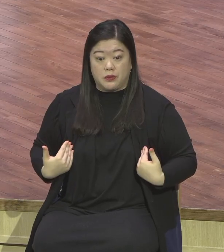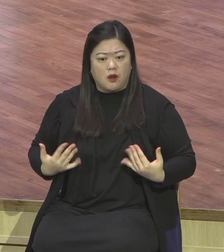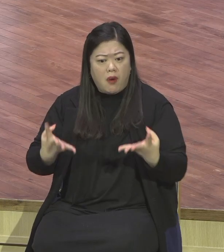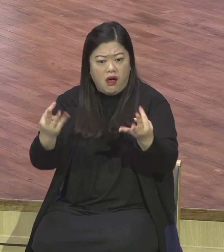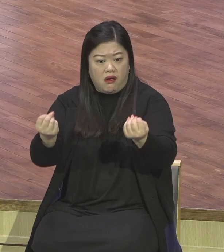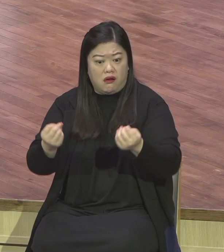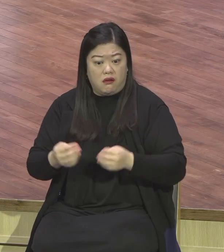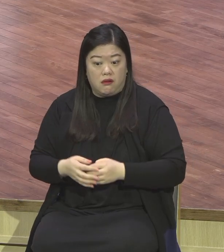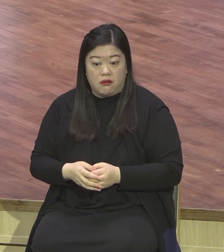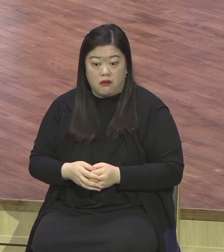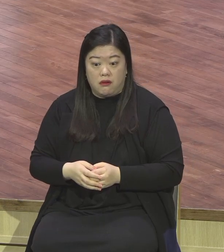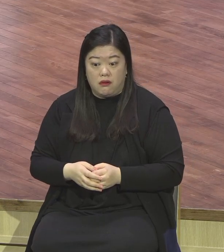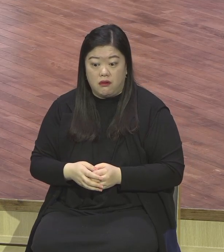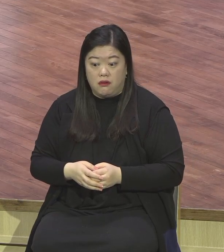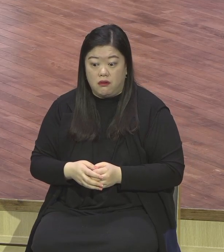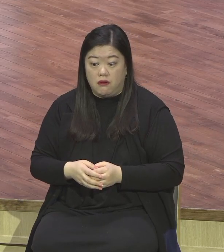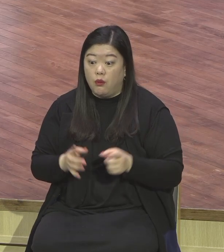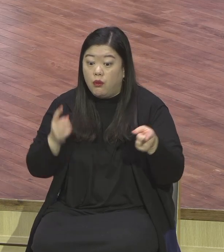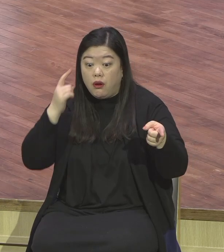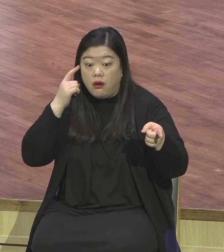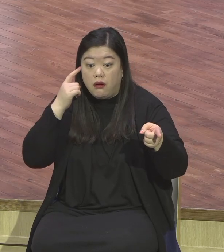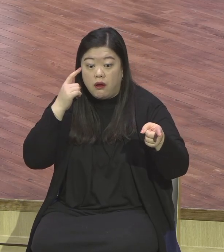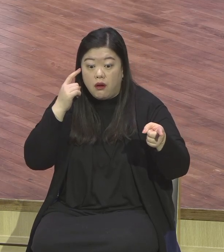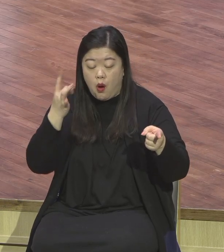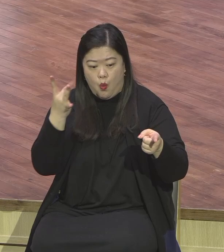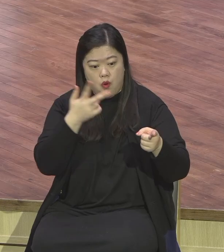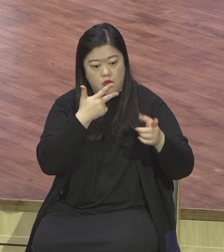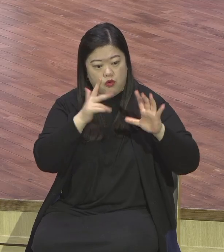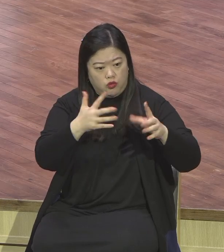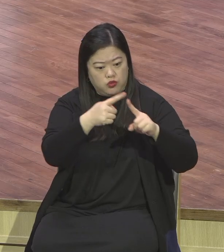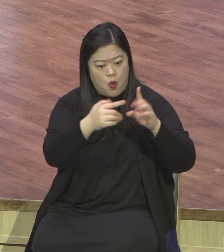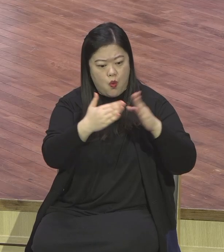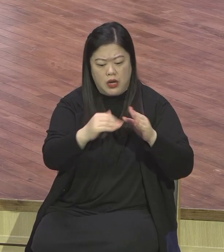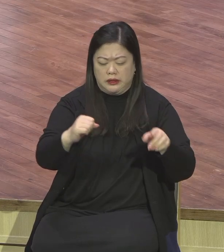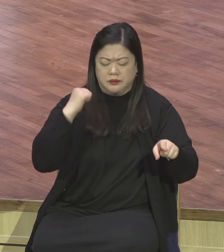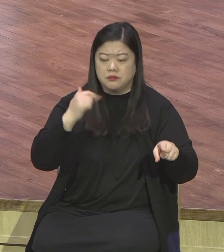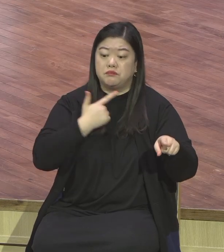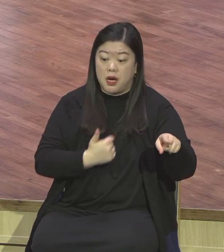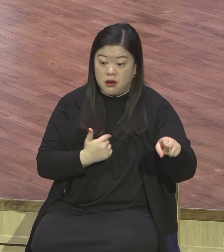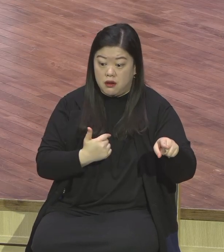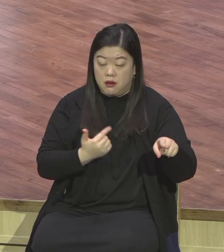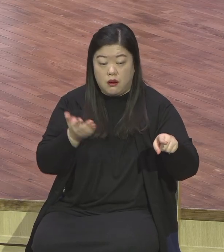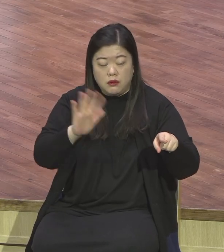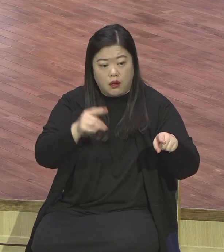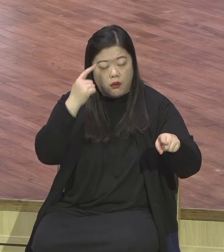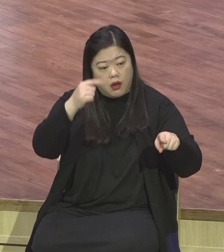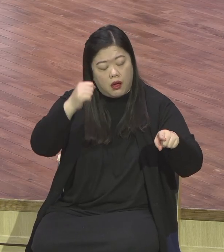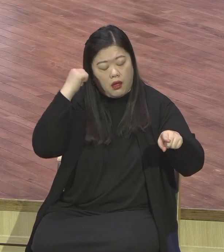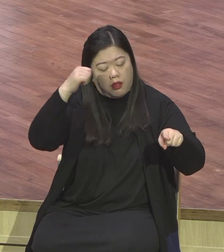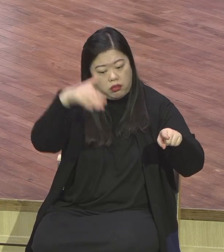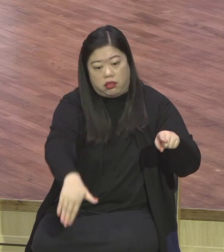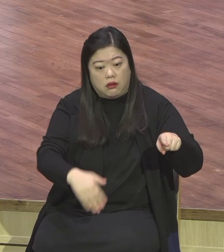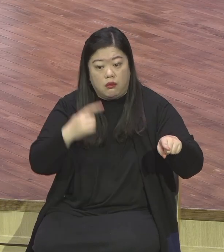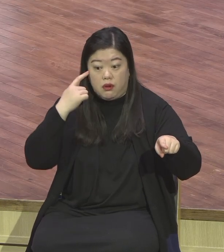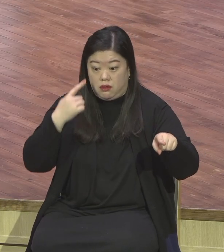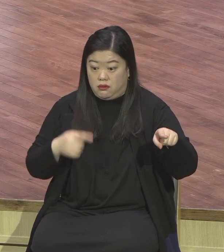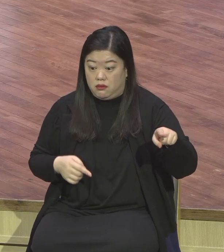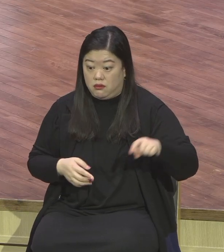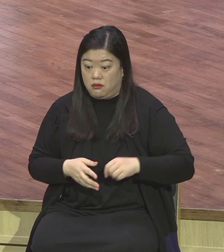그 정도로 지금 다 무너지고 있습니다 왜 그러냐